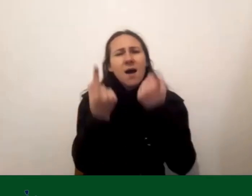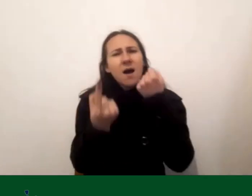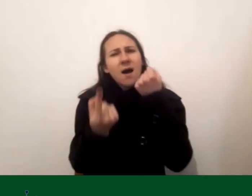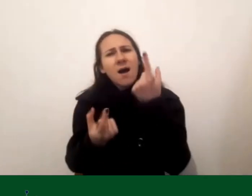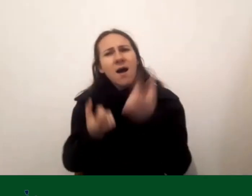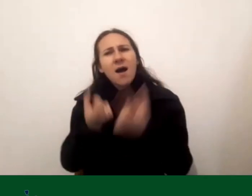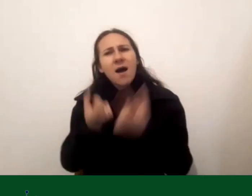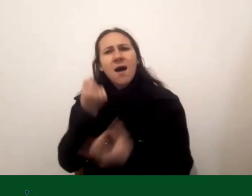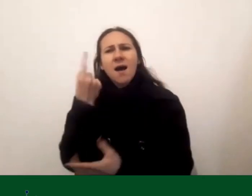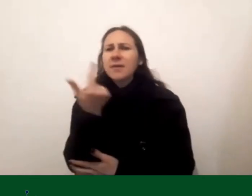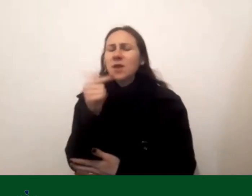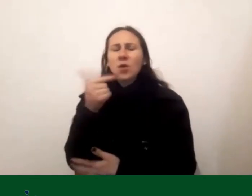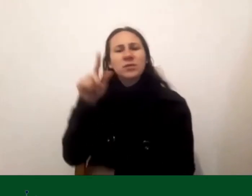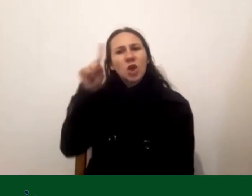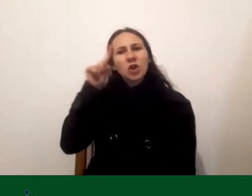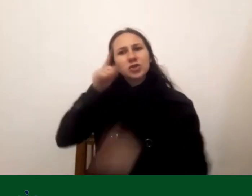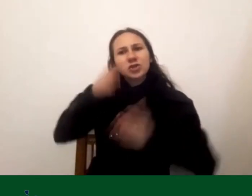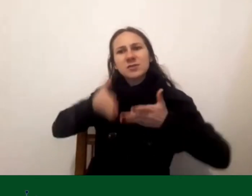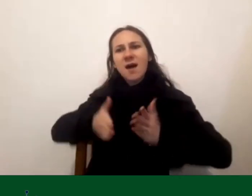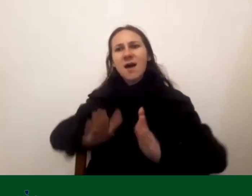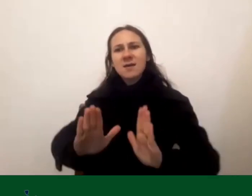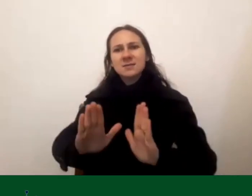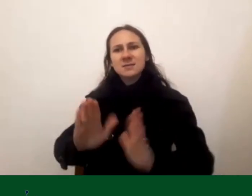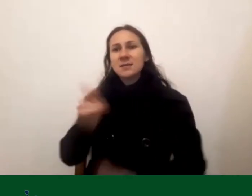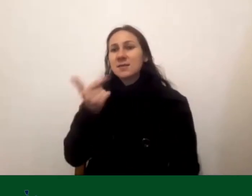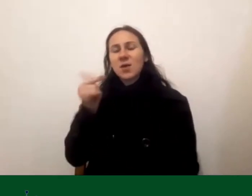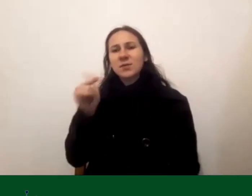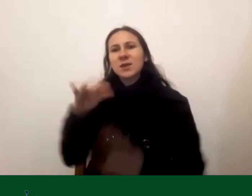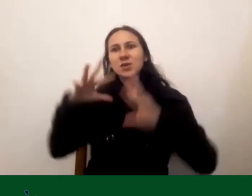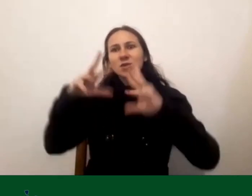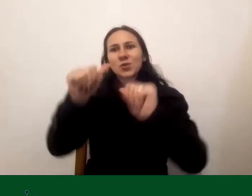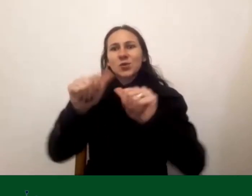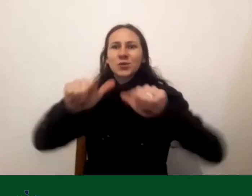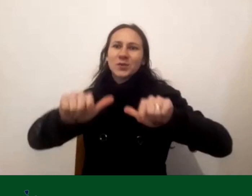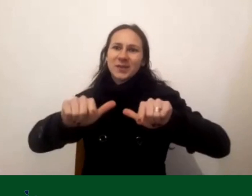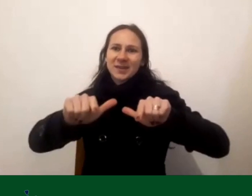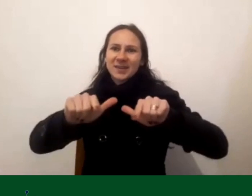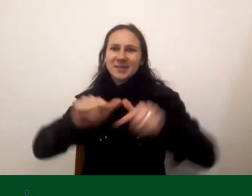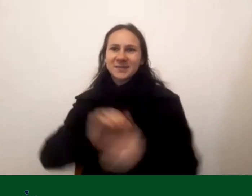todo dia, nem em todo lugar.